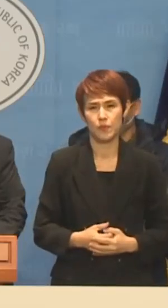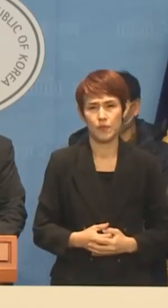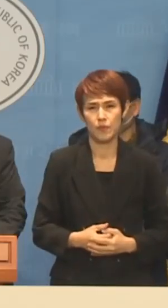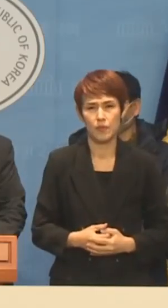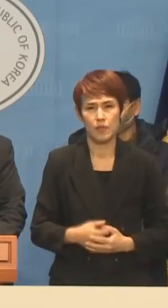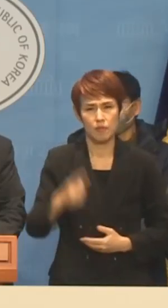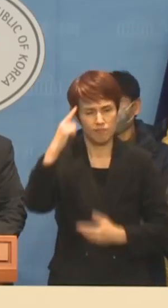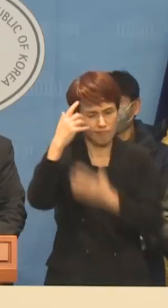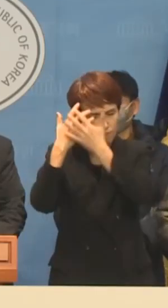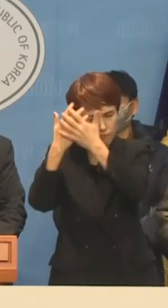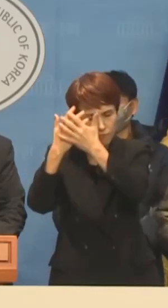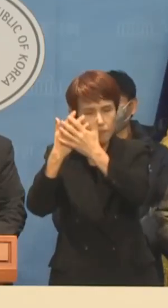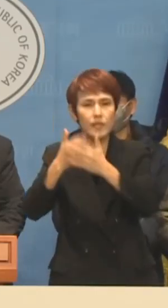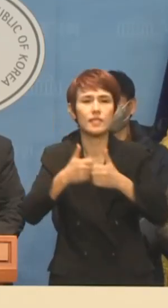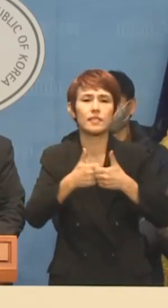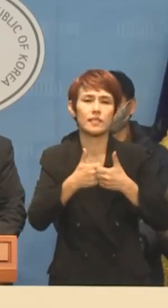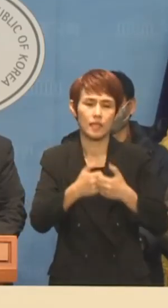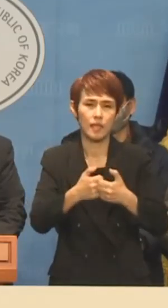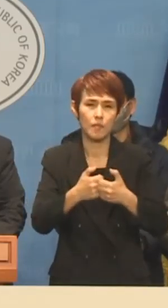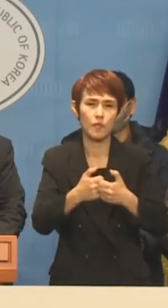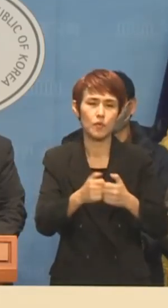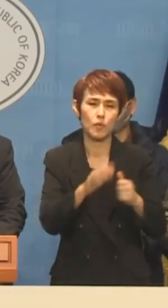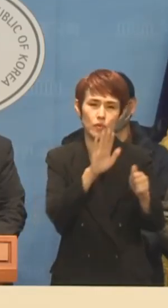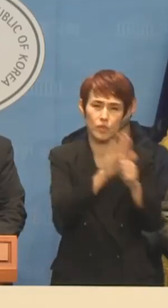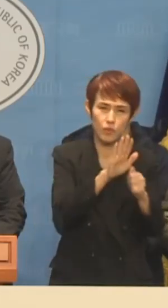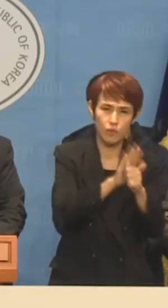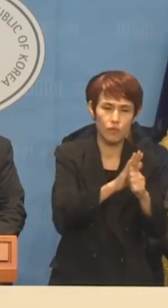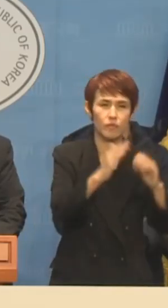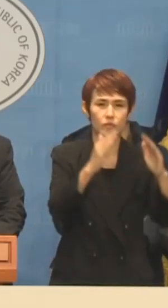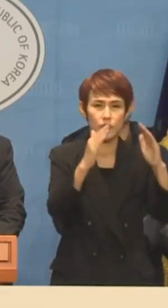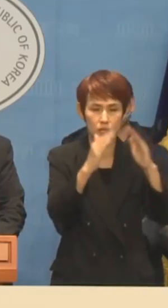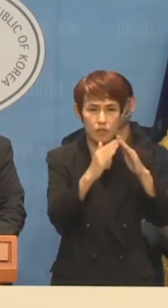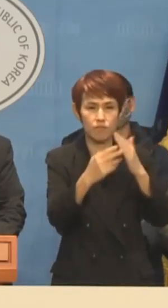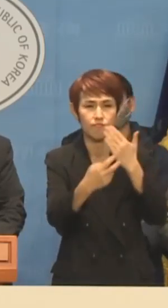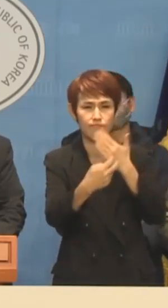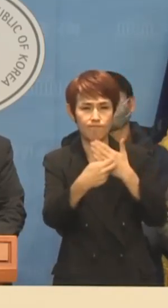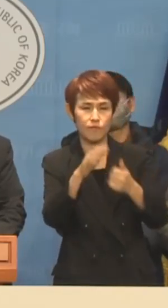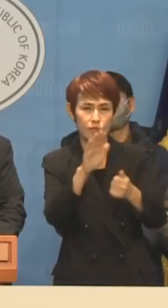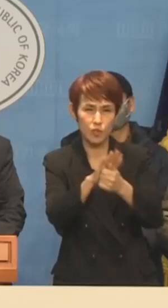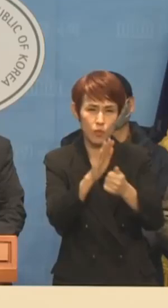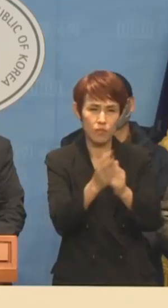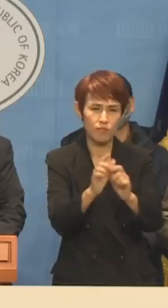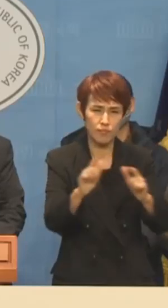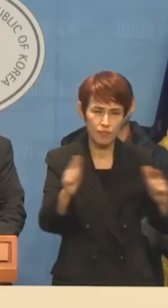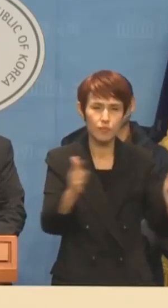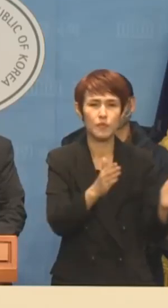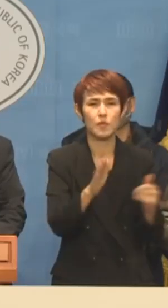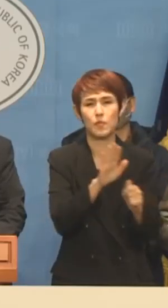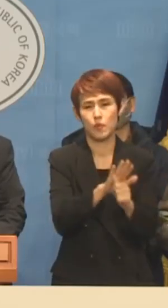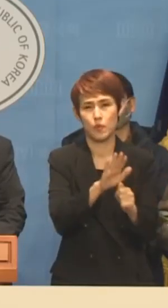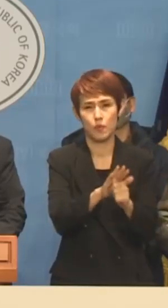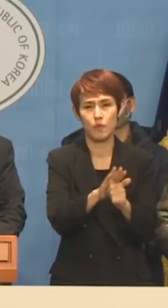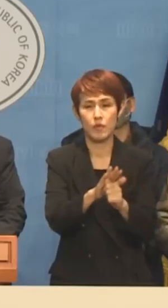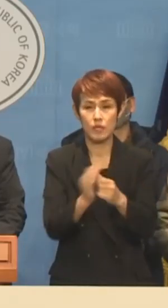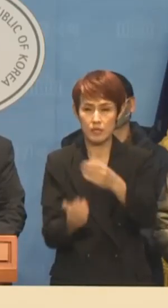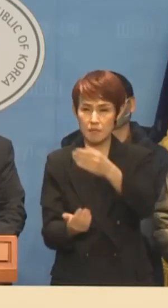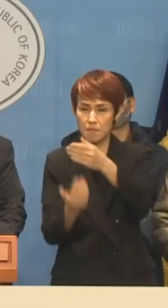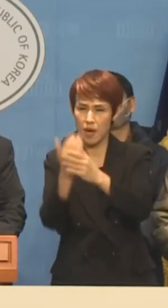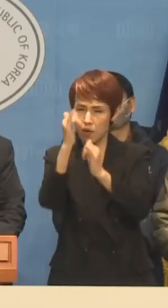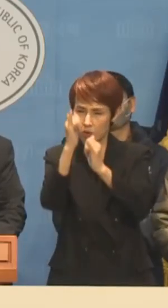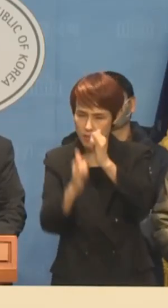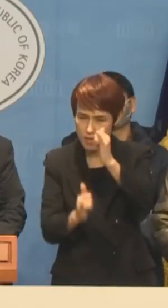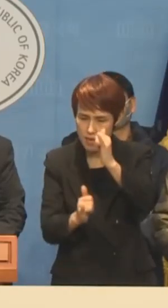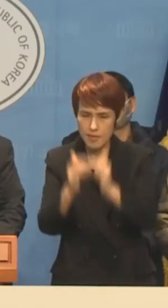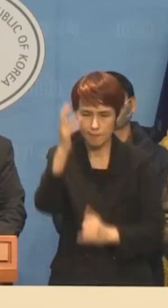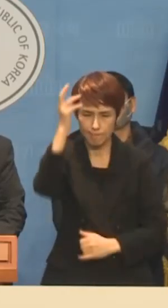트라우마 상담과 지원, 주거, 의료복지, 대책을 마련하고 사건의 역사적 의미를 잊지